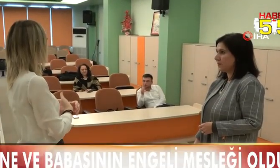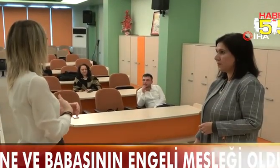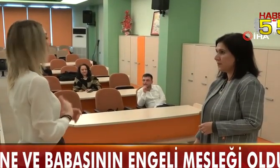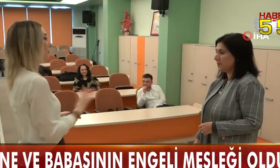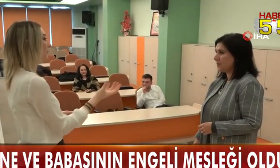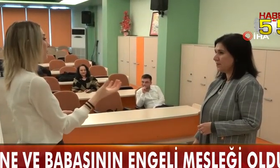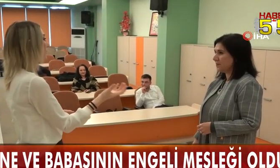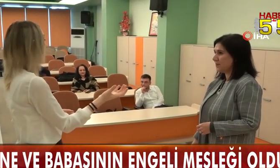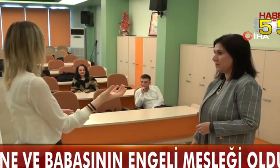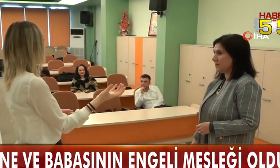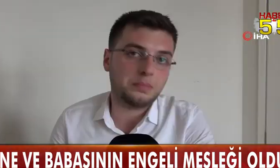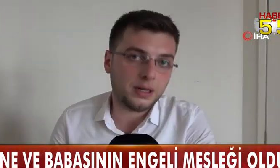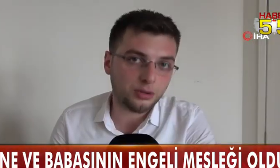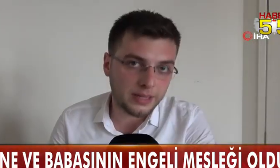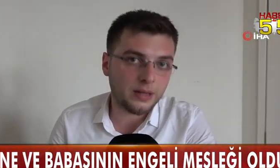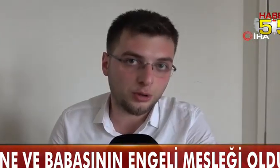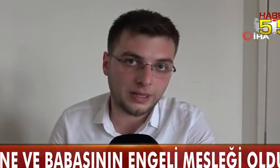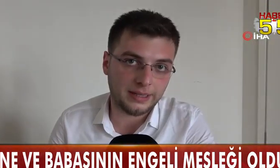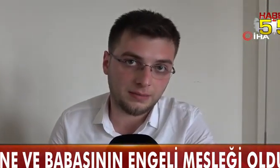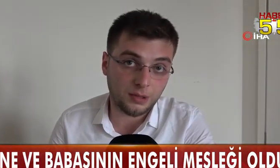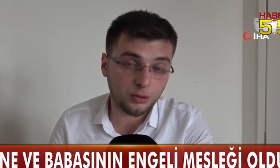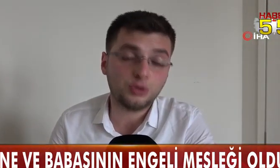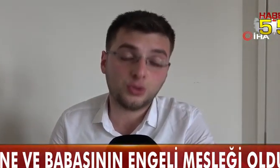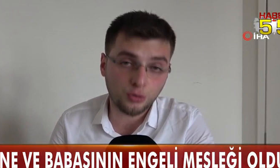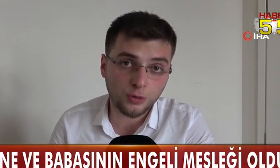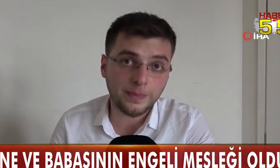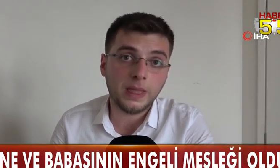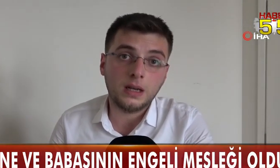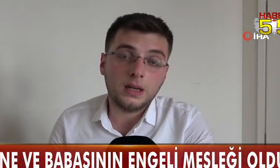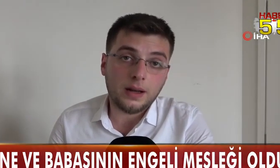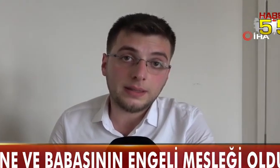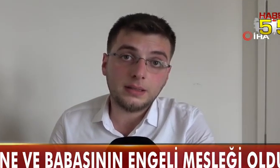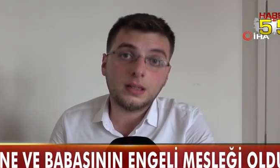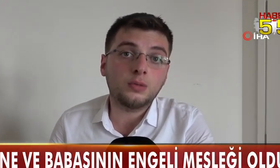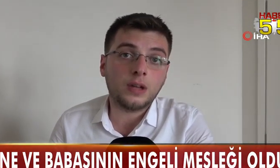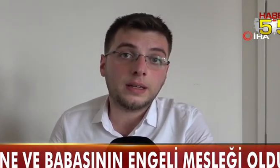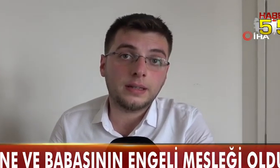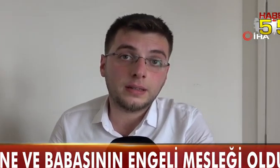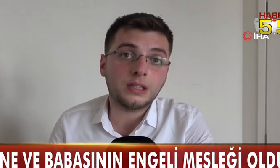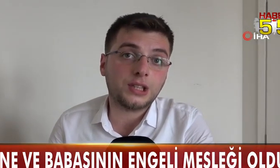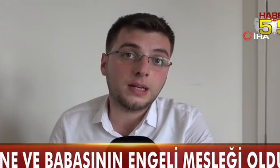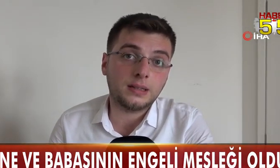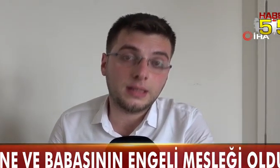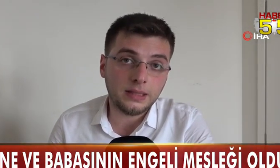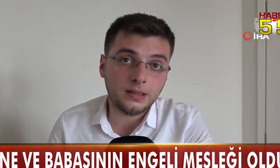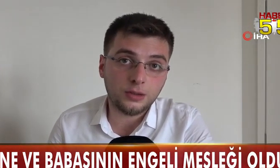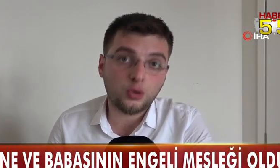kişiler işaret dili eğitimi alıyorlar. Personele özel eğitim veriyoruz. Çünkü aslında kamu dairelerinde işaret dili çok büyük